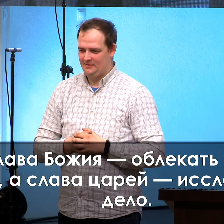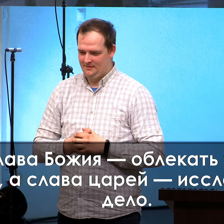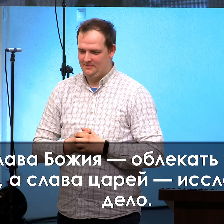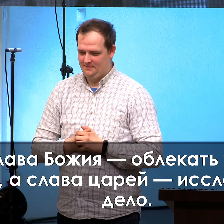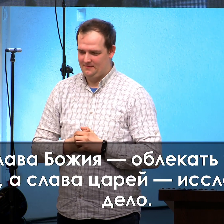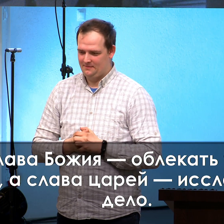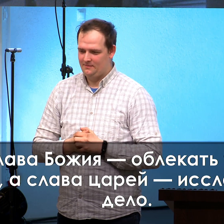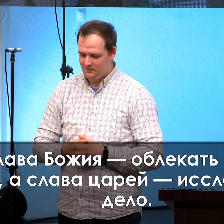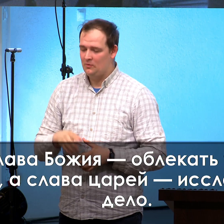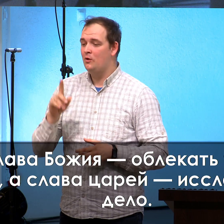свое.